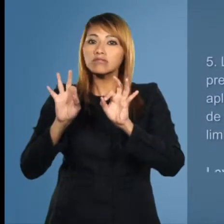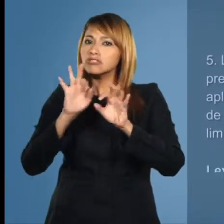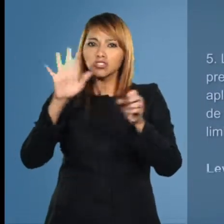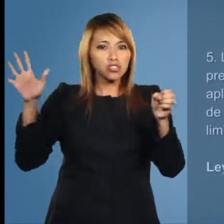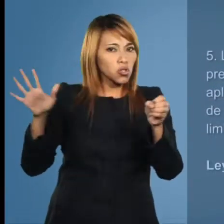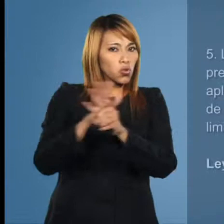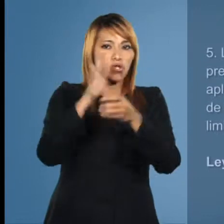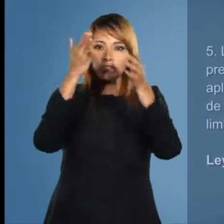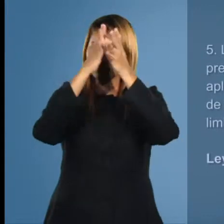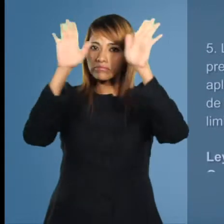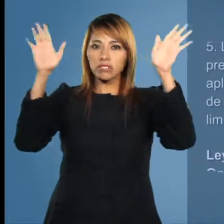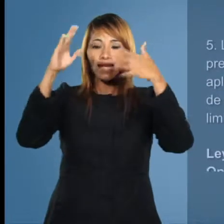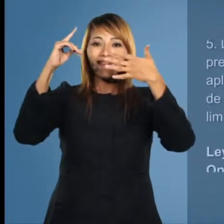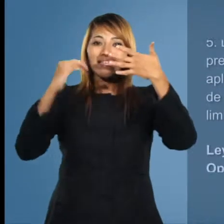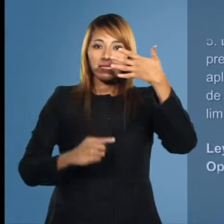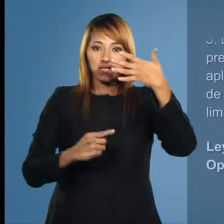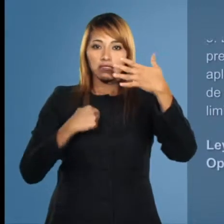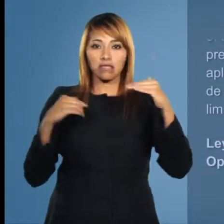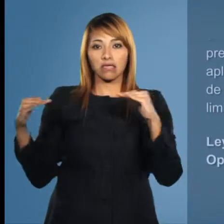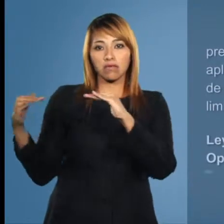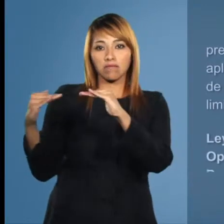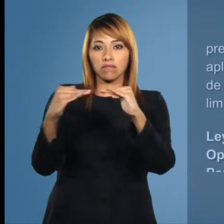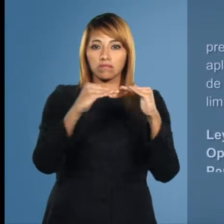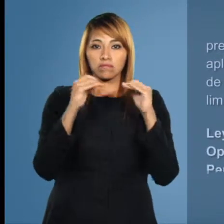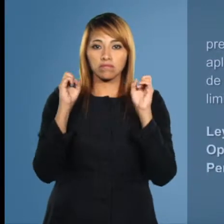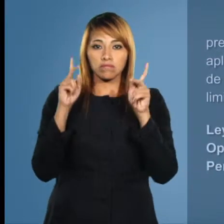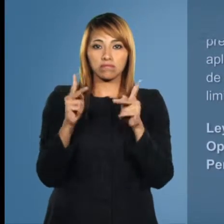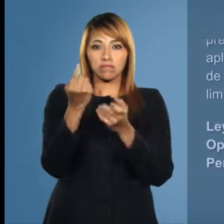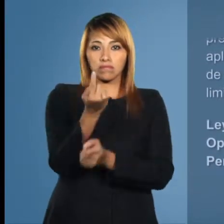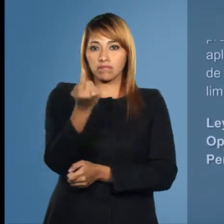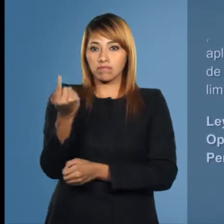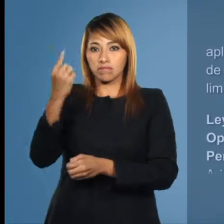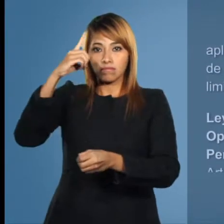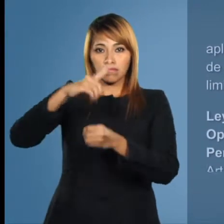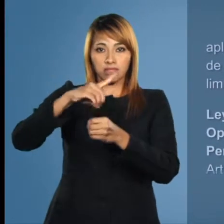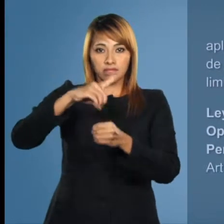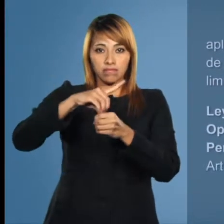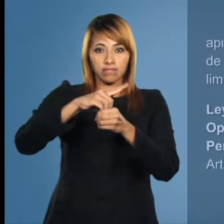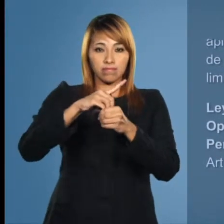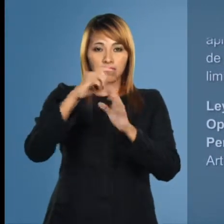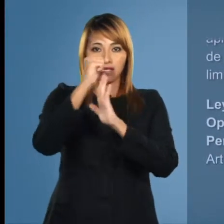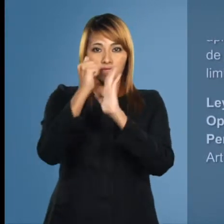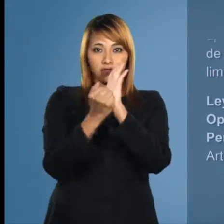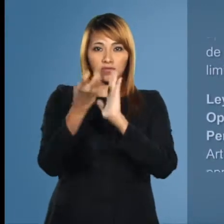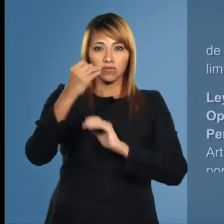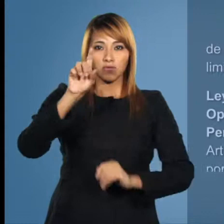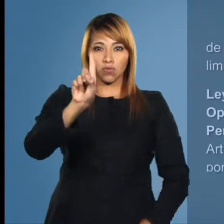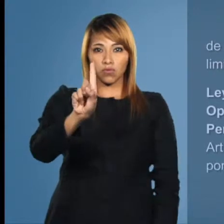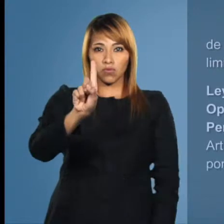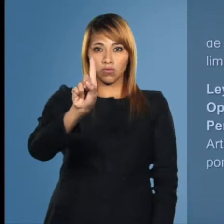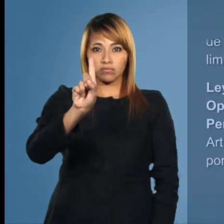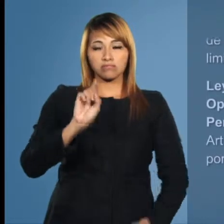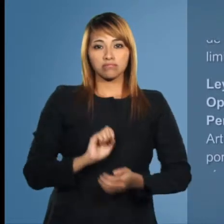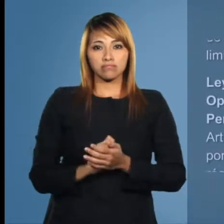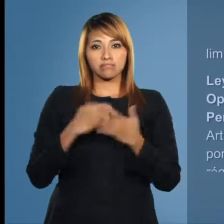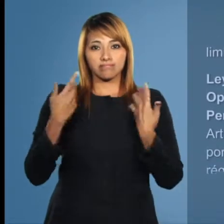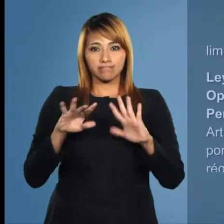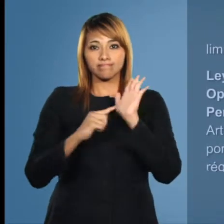de Equiparación de Oportunidades para las Personas con Discapacidad. Artículo 1. La presente ley tiene